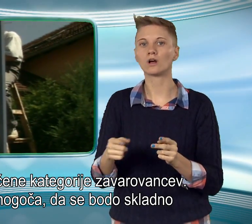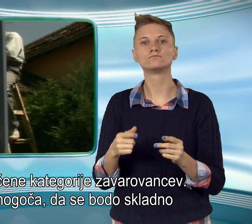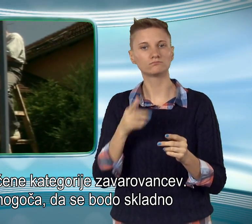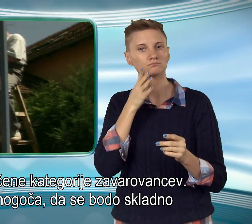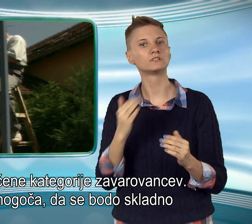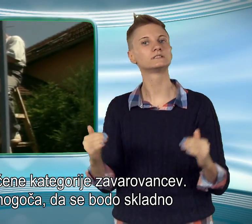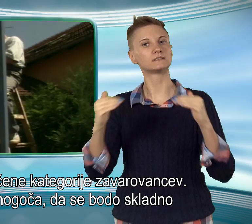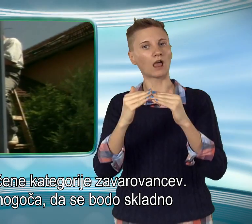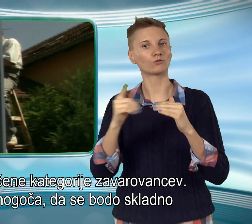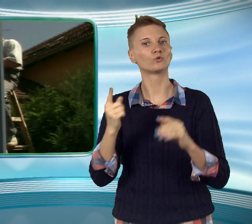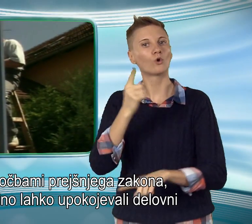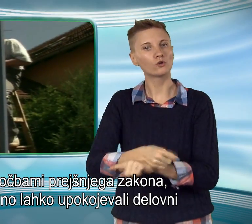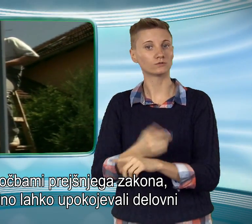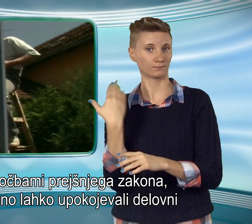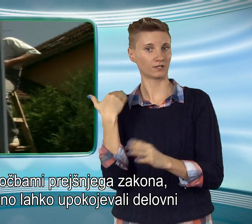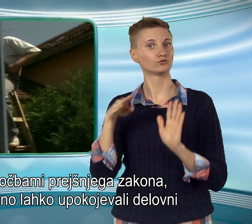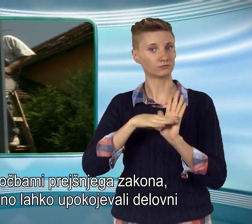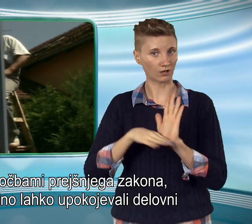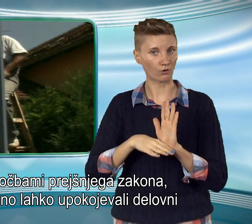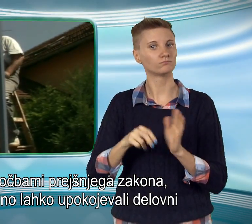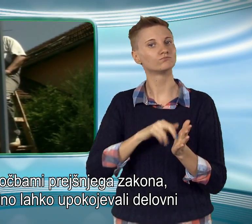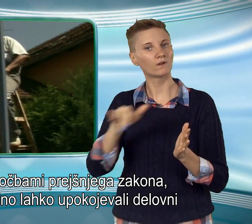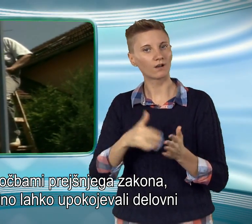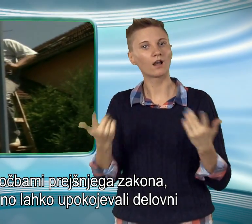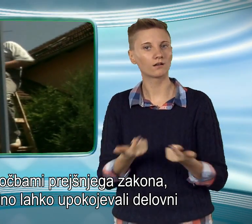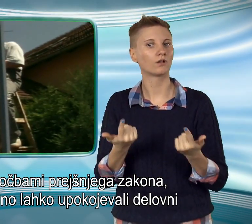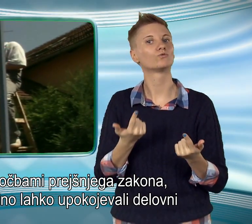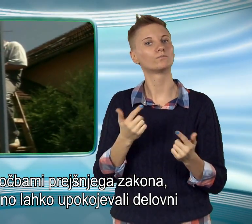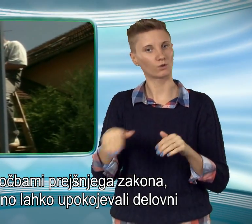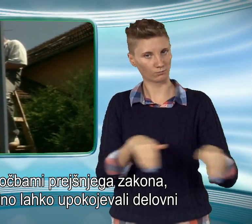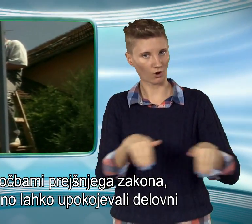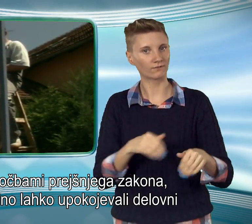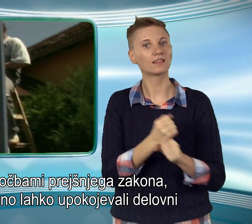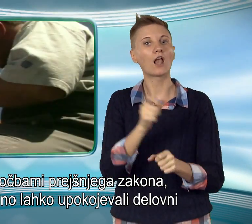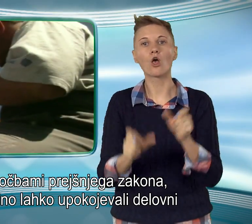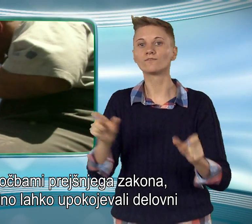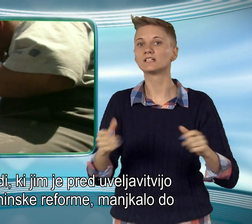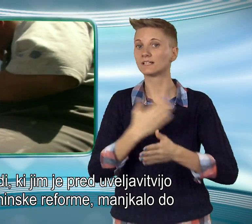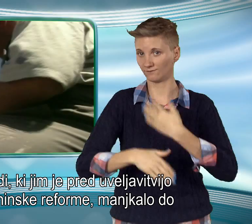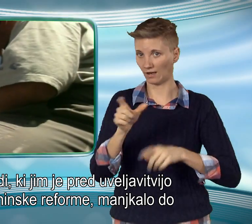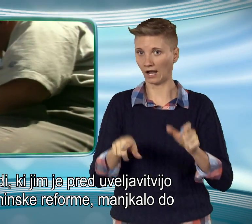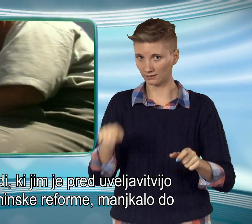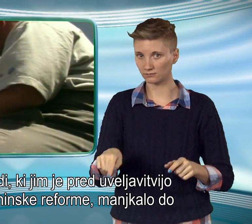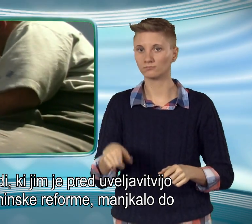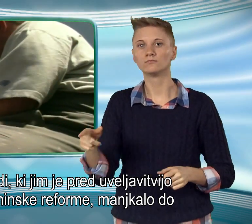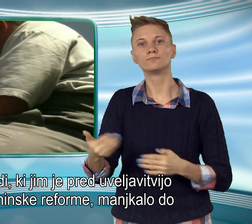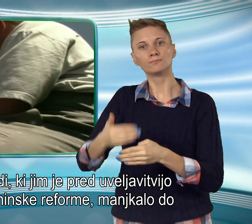bodo skladno z določbami prejšnjega zakona še vedno lahko upokojevali delovni invalidi, ki jim je pred uveljavitvijo